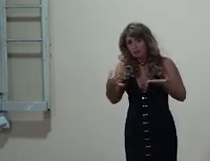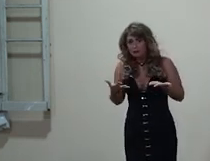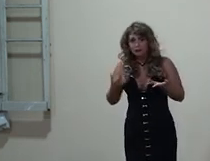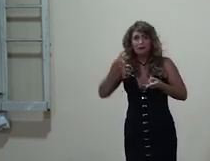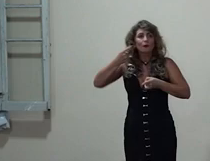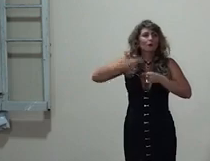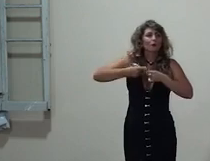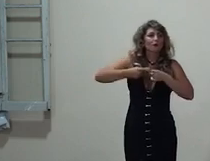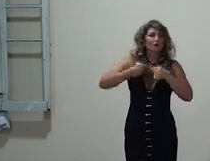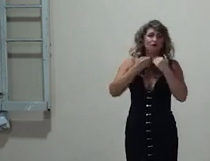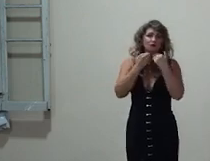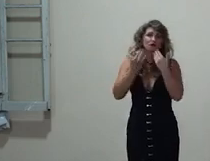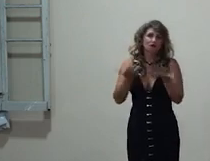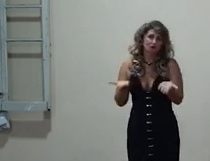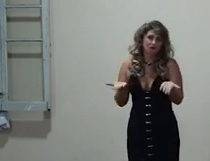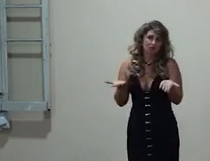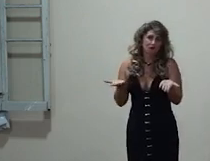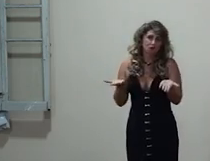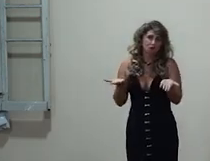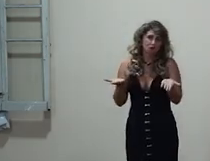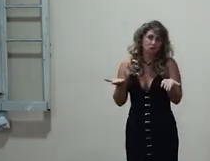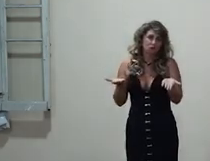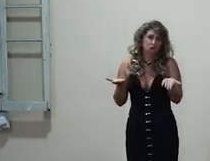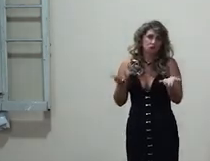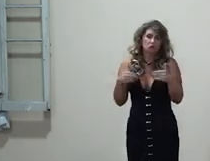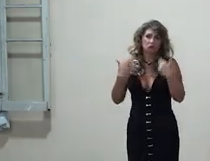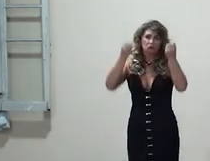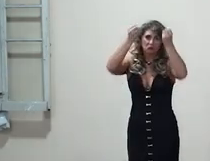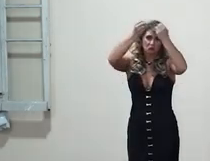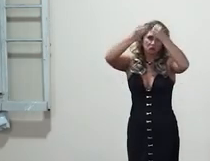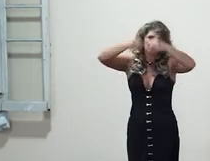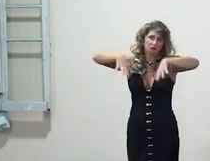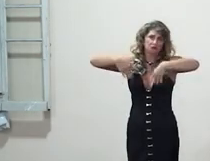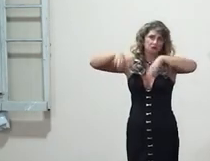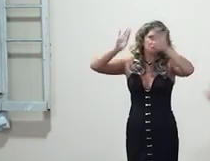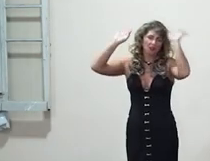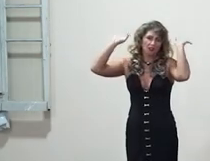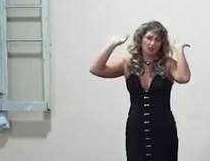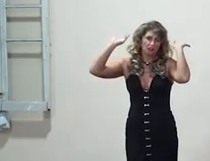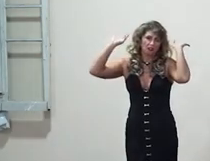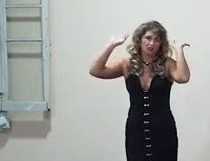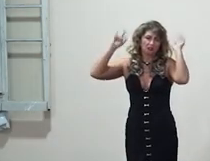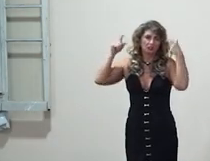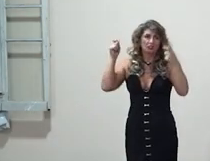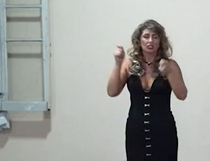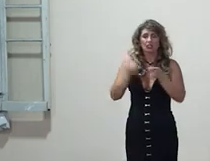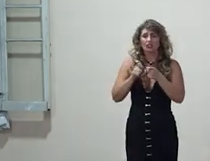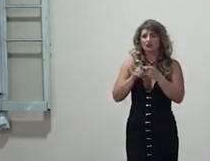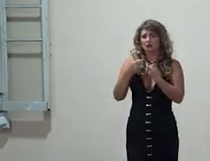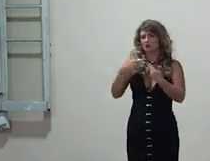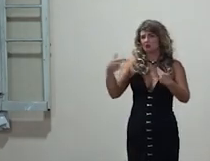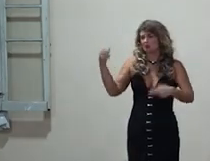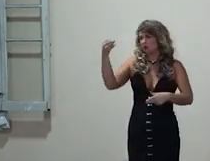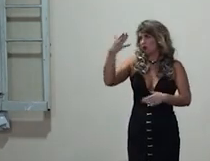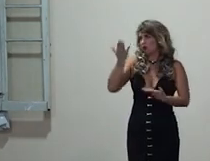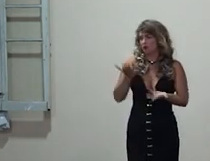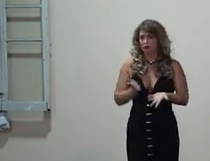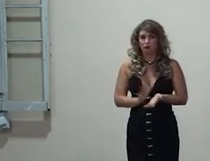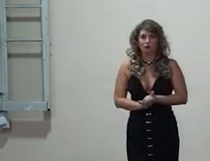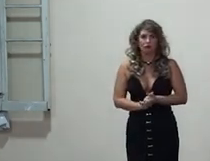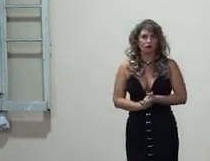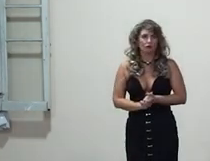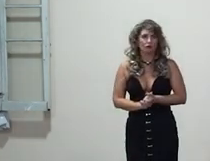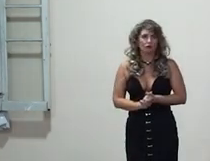Por quê? Que caia, né? Que a gente quer fazer uma coisa nova,